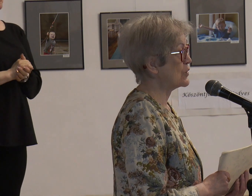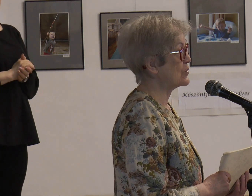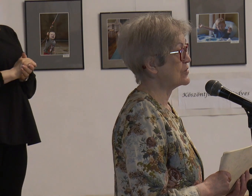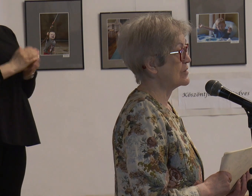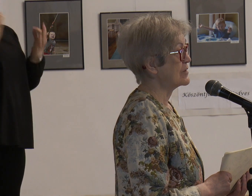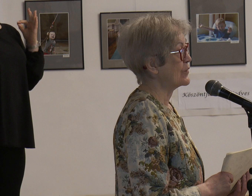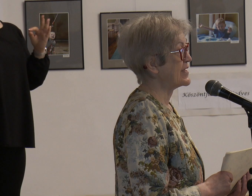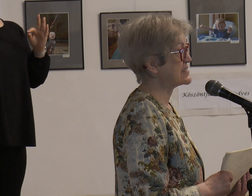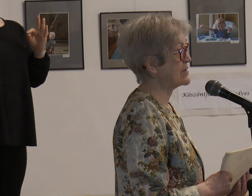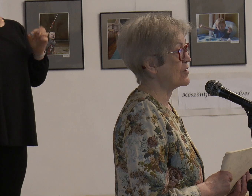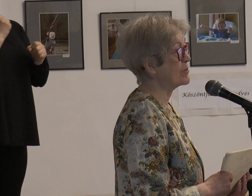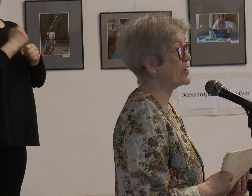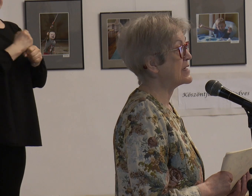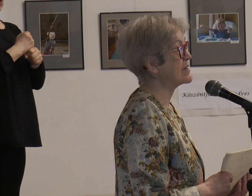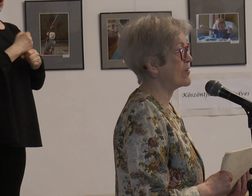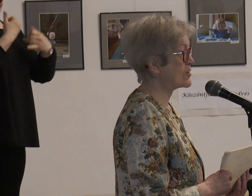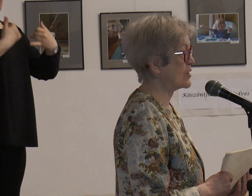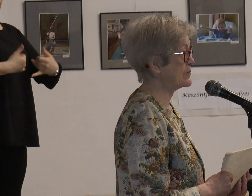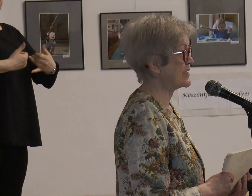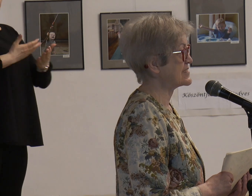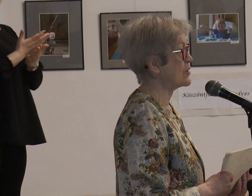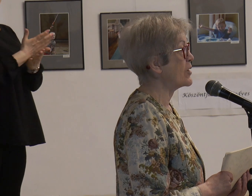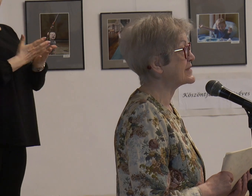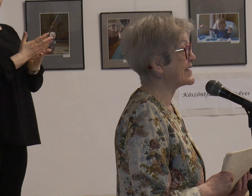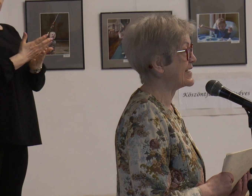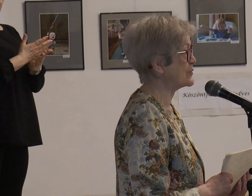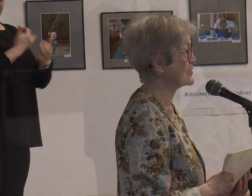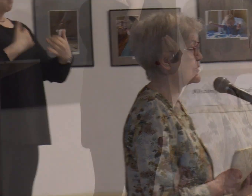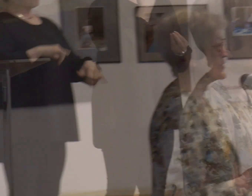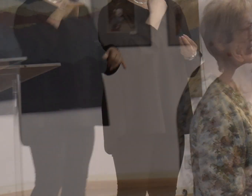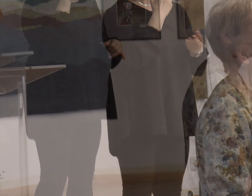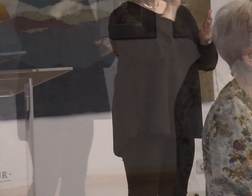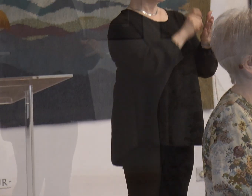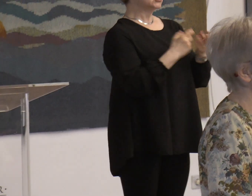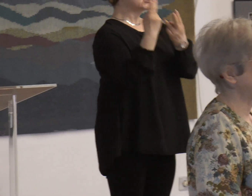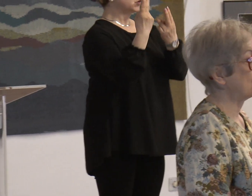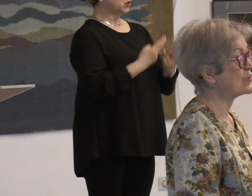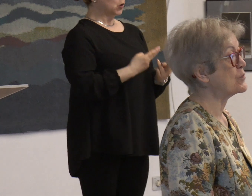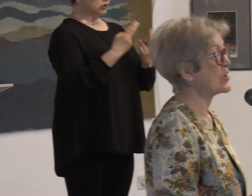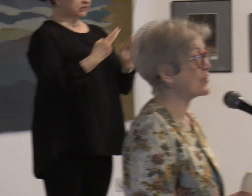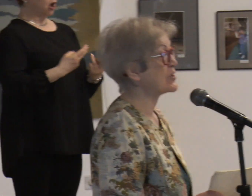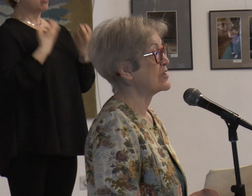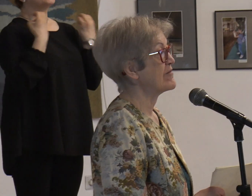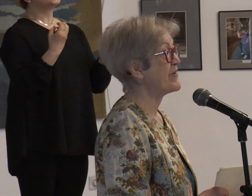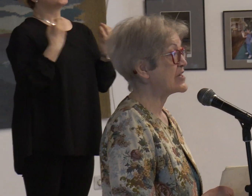Nagyszerű dolog, hogy ezen a mai alkalmon, ezen a ma délelőttön és gyönyörű magyar